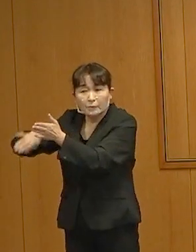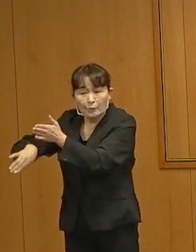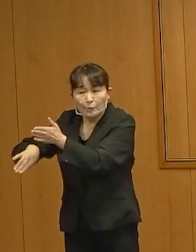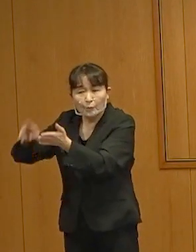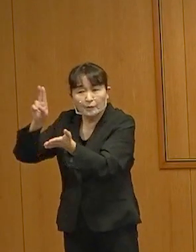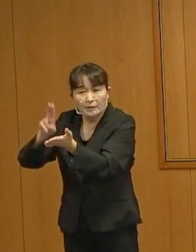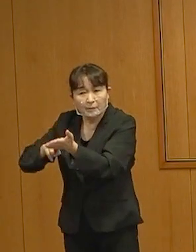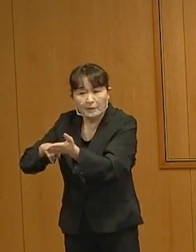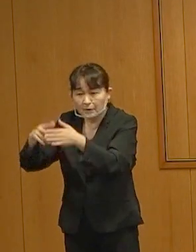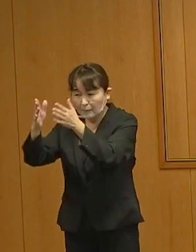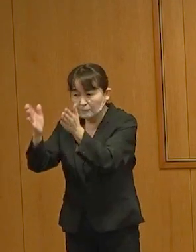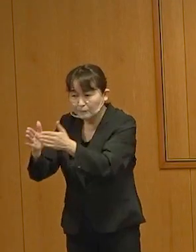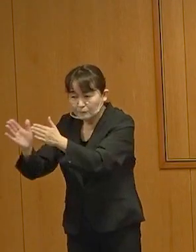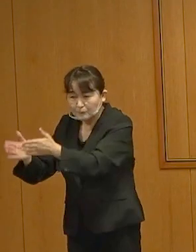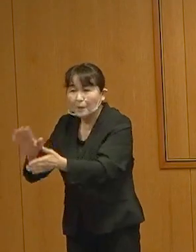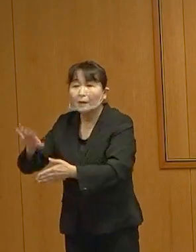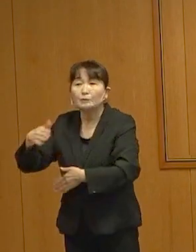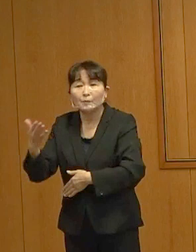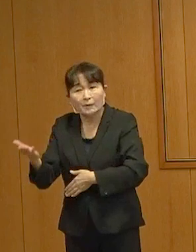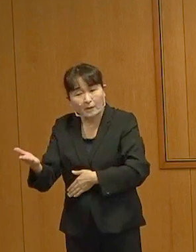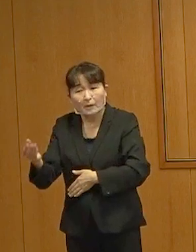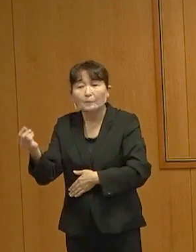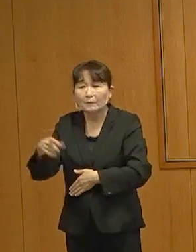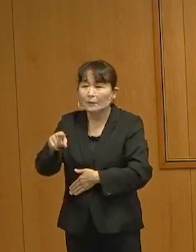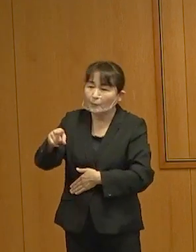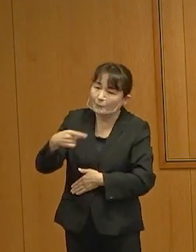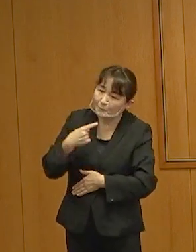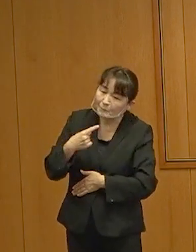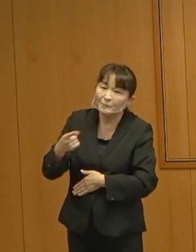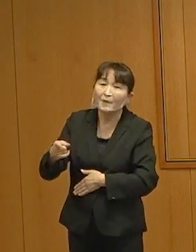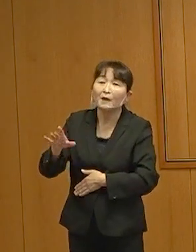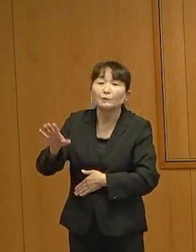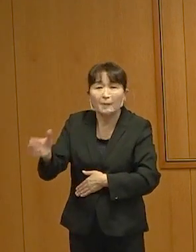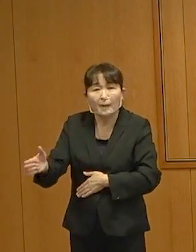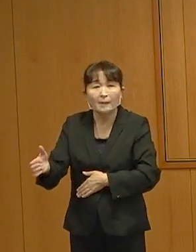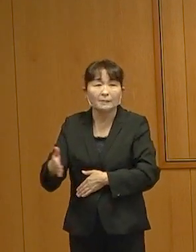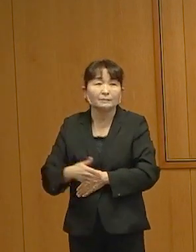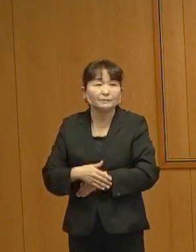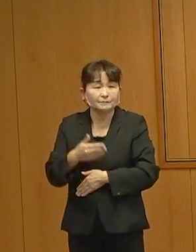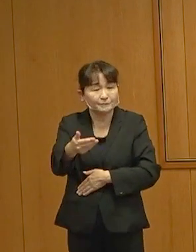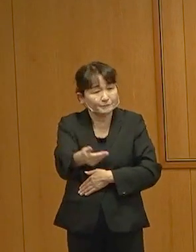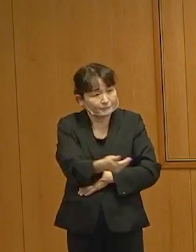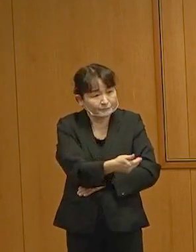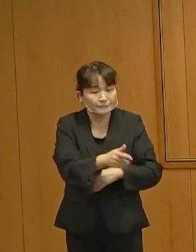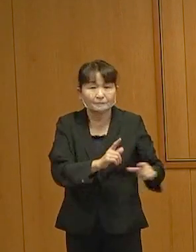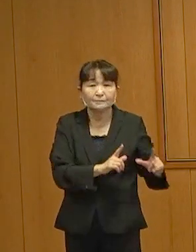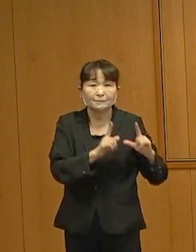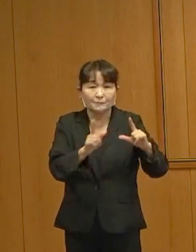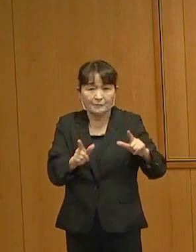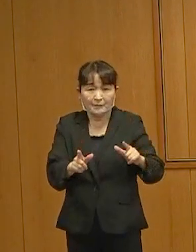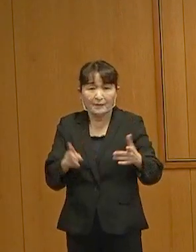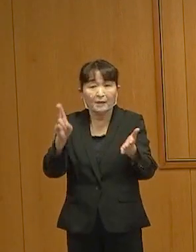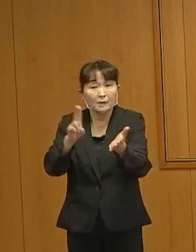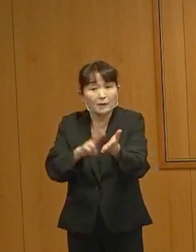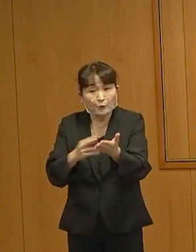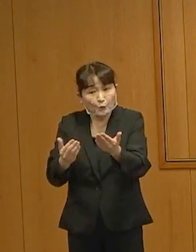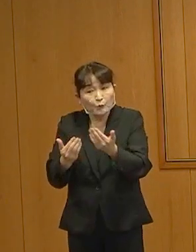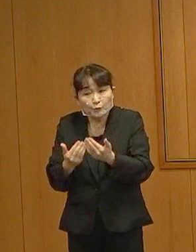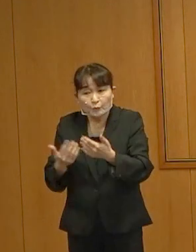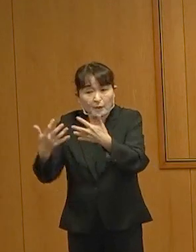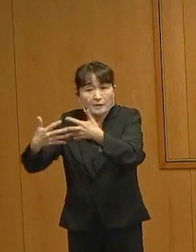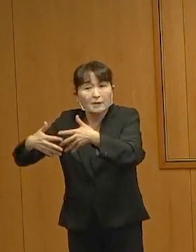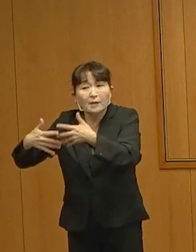のか、もしくは何か考えているものがあるのかというのはいかがでしょうか。 撤去を決めないといけないのはです